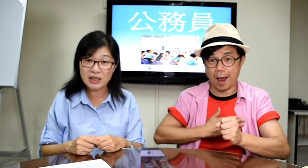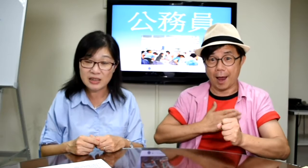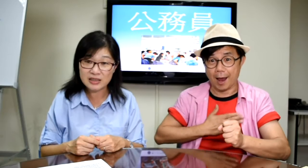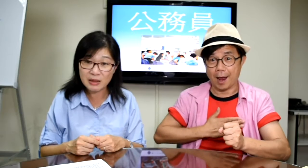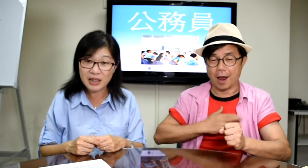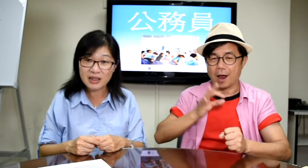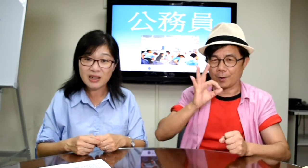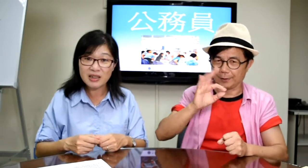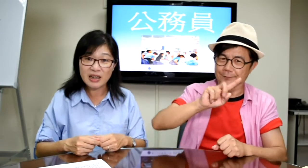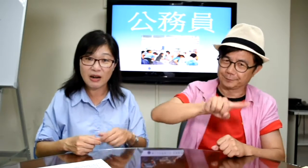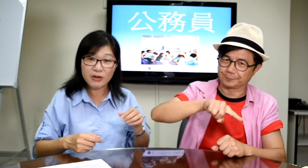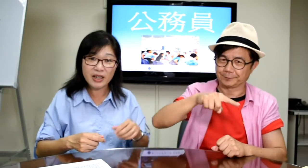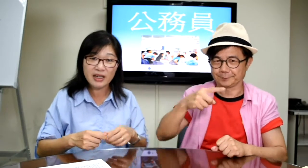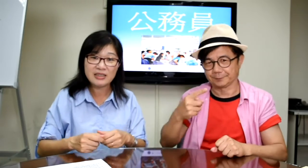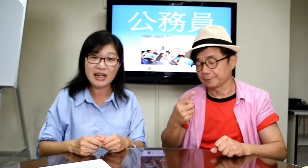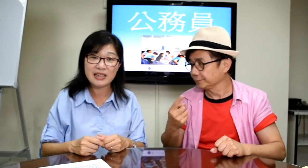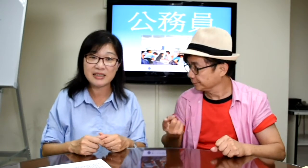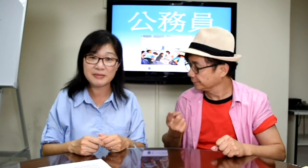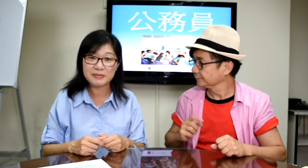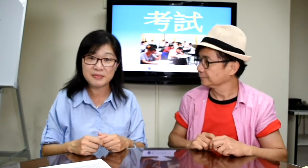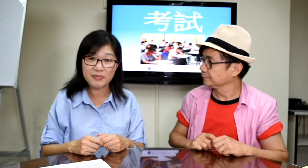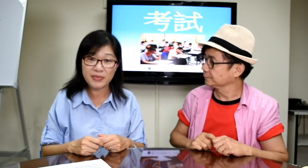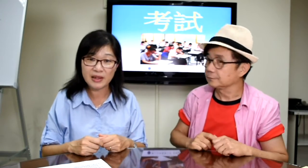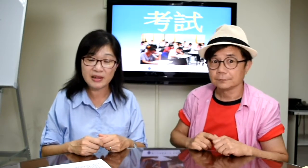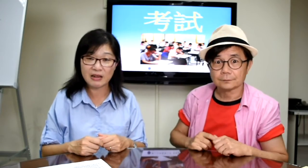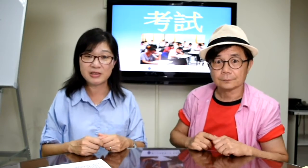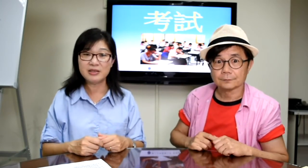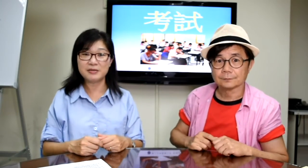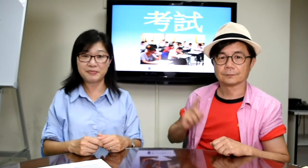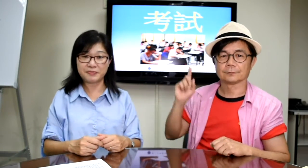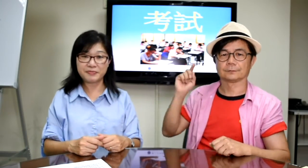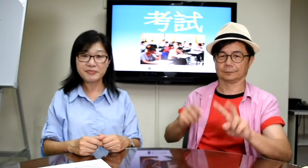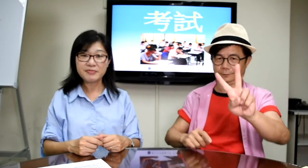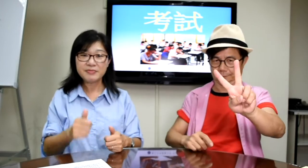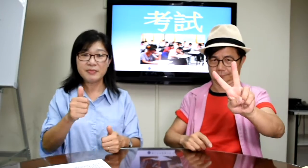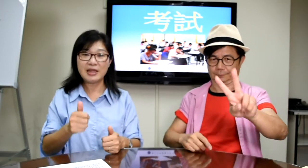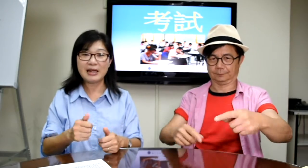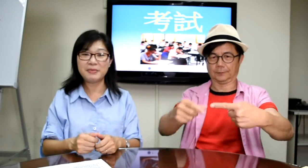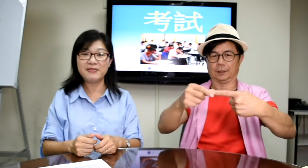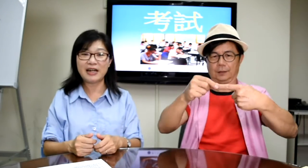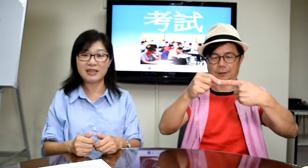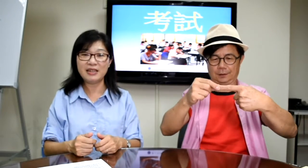知道吗？好 ，OK， 下一个考试。两个笔法，第一个笔